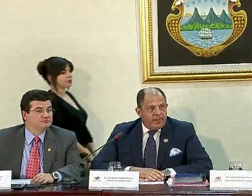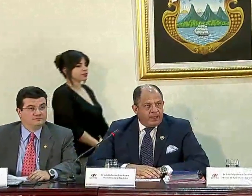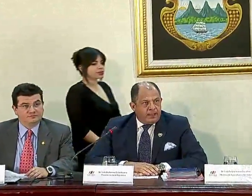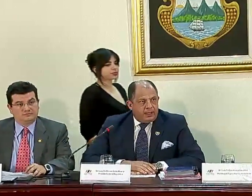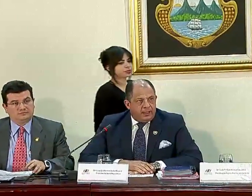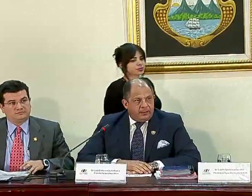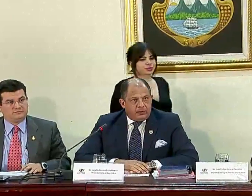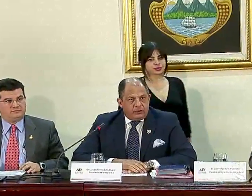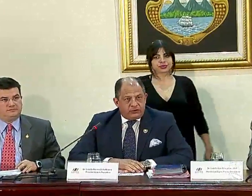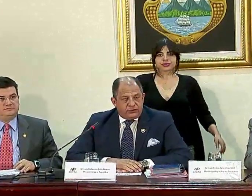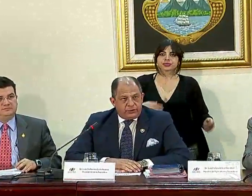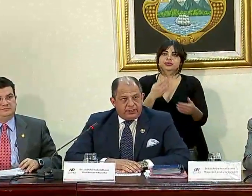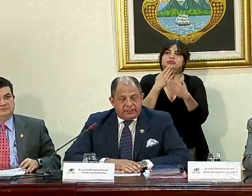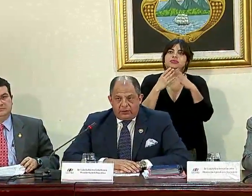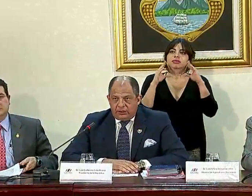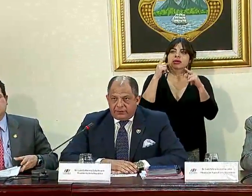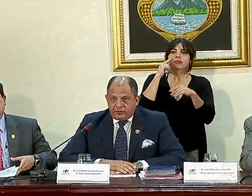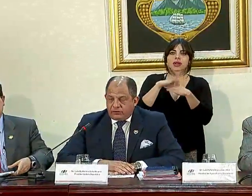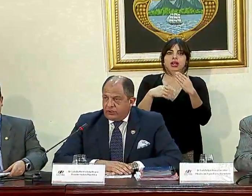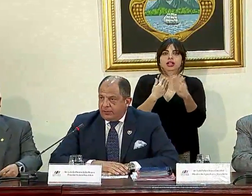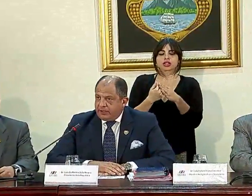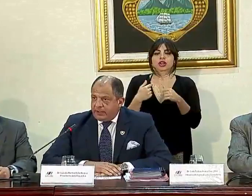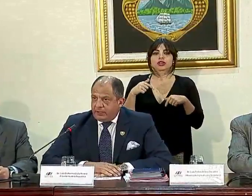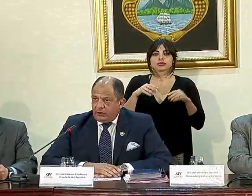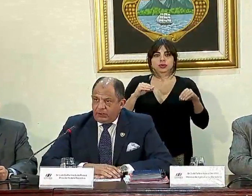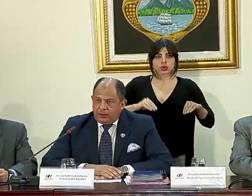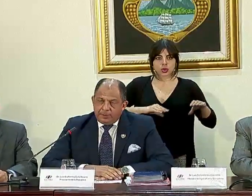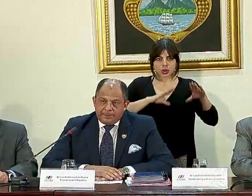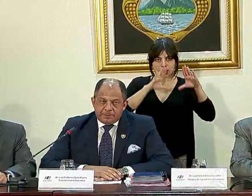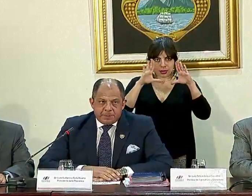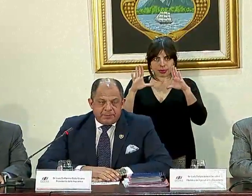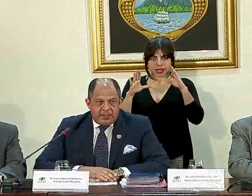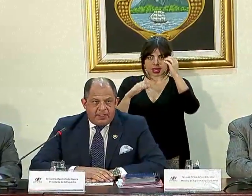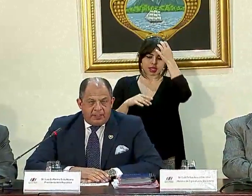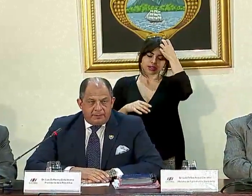todos. Hemos estado en el transcurso de la mañana de hoy